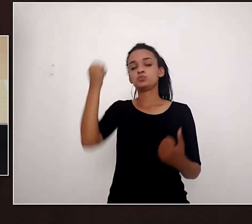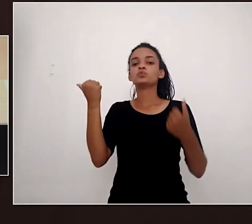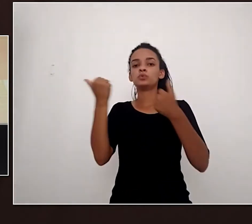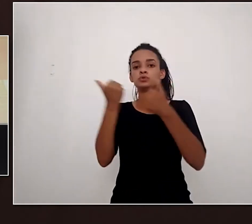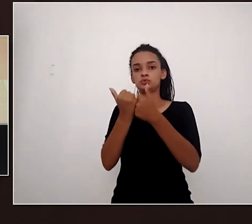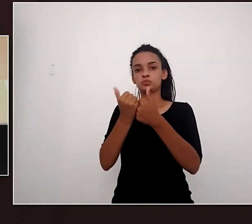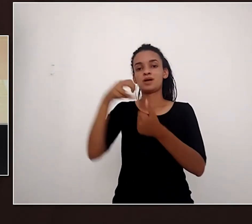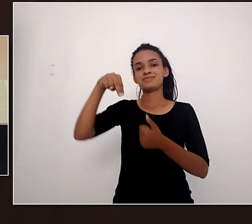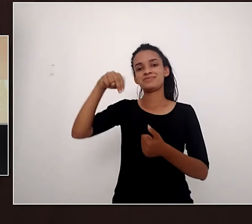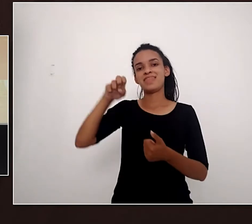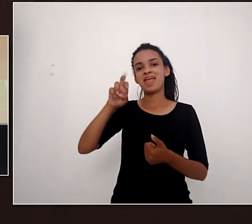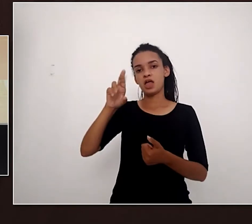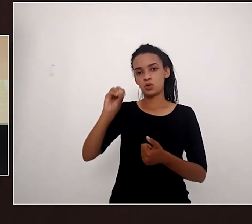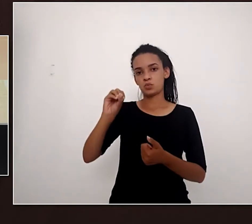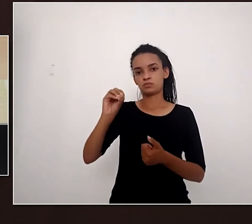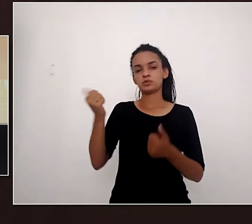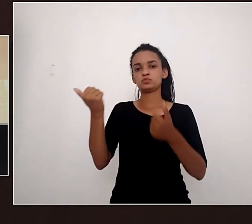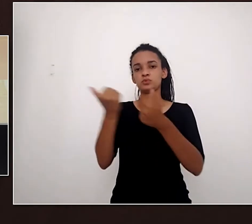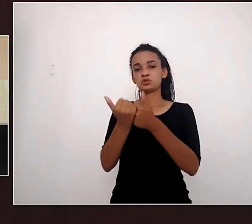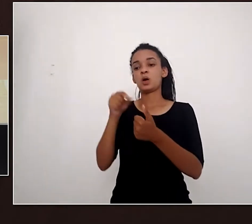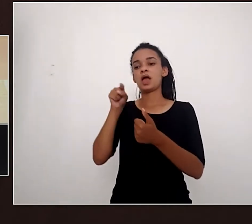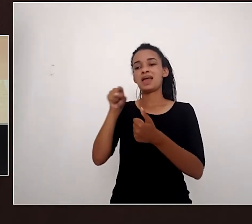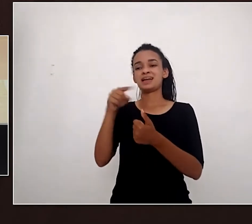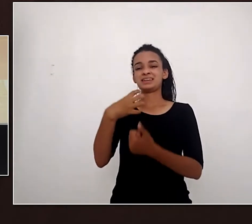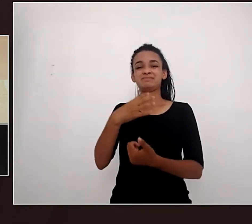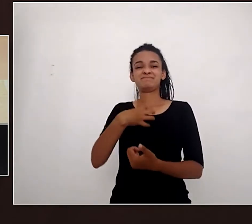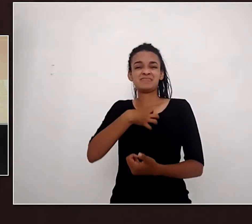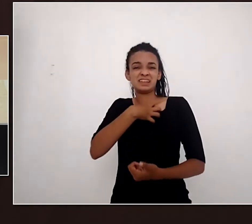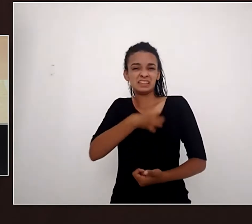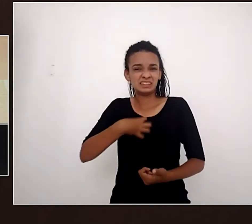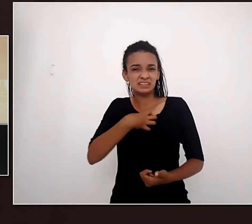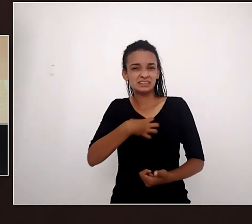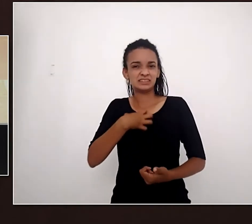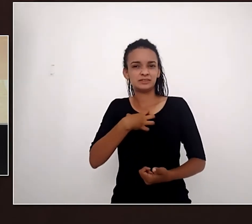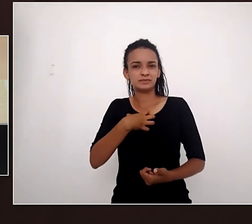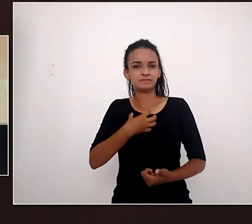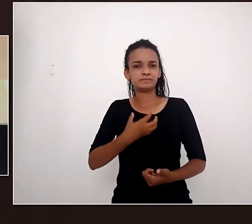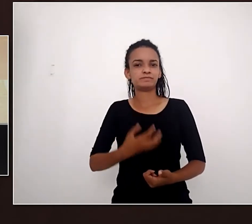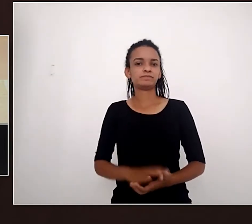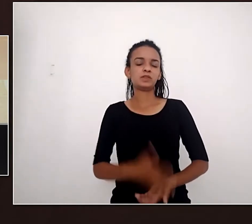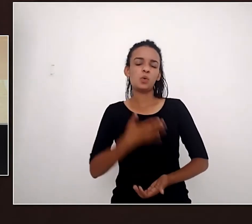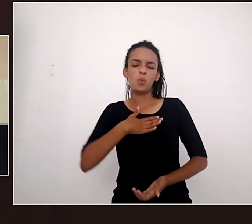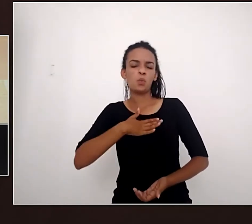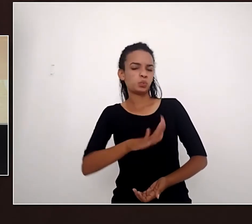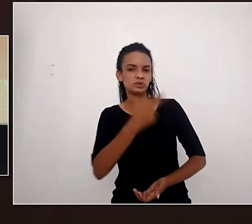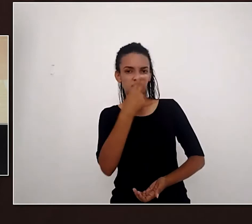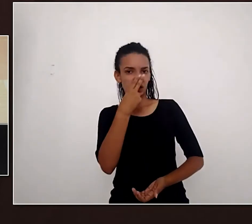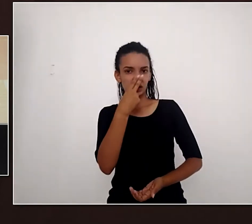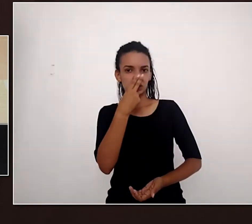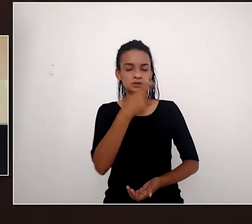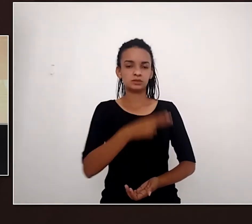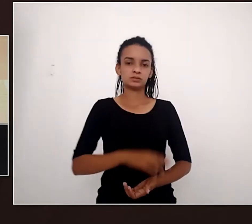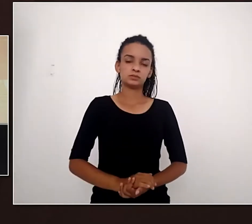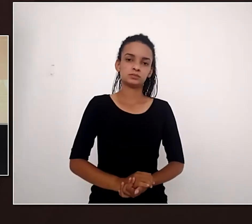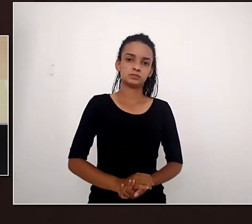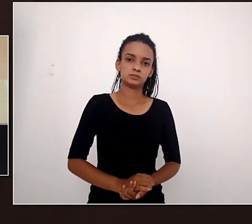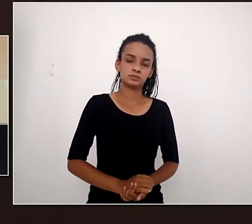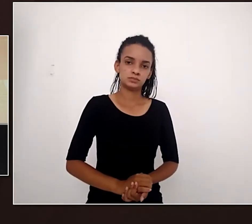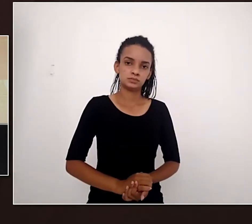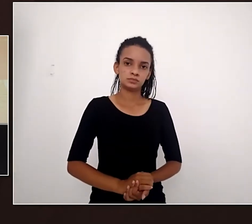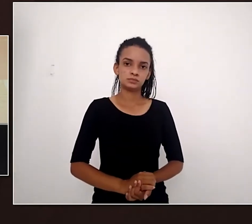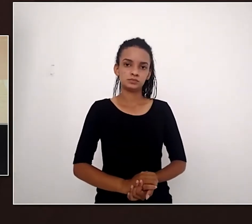de ódio e hostilidade para com Deus. Ele seguiu a Nero também ao